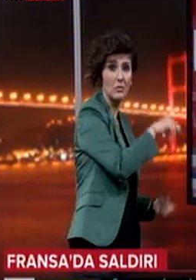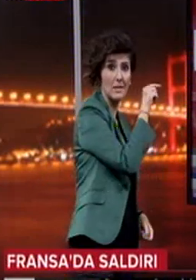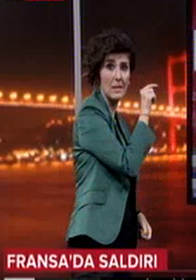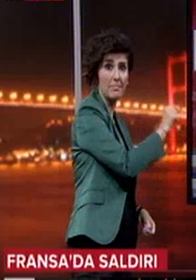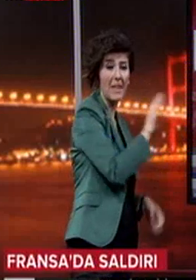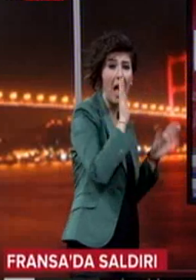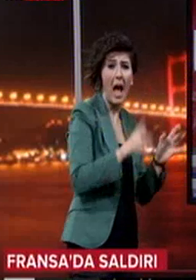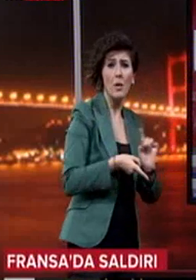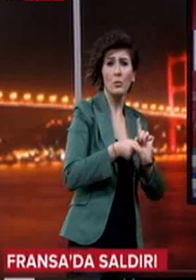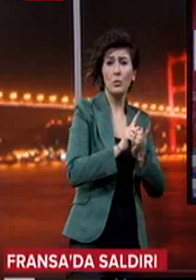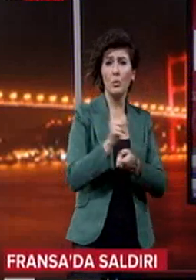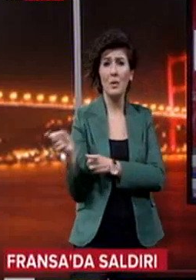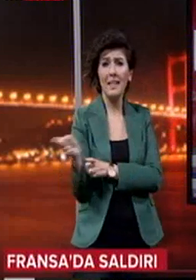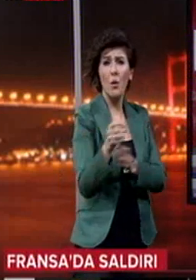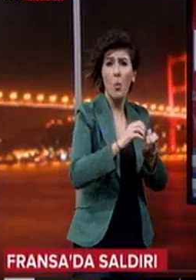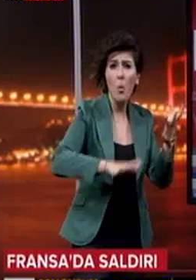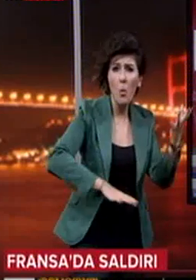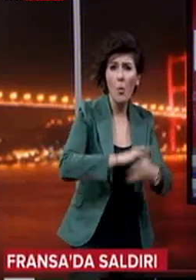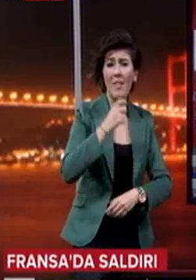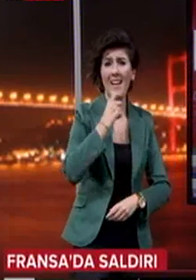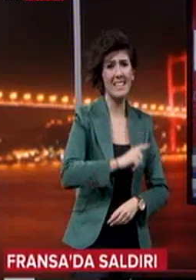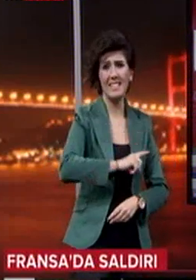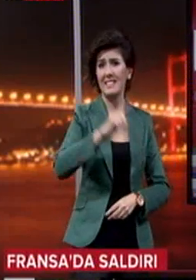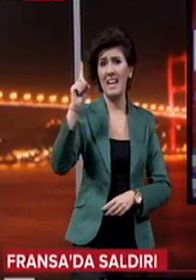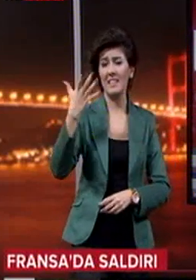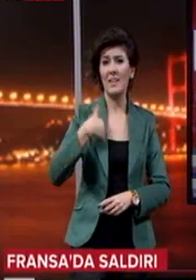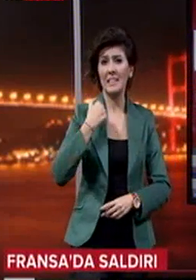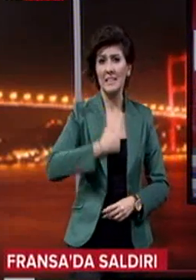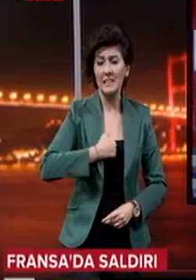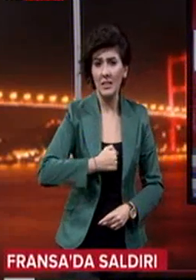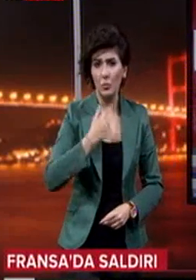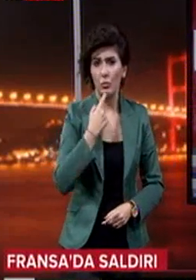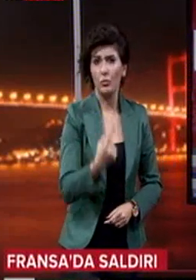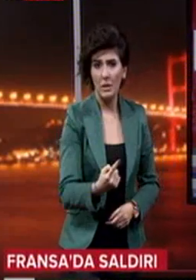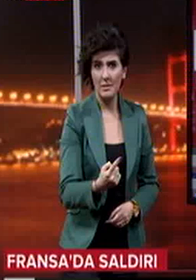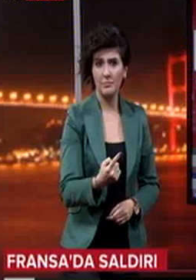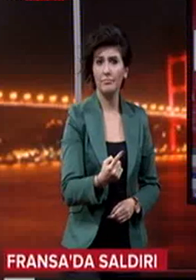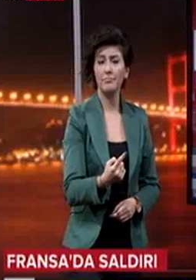Akdoğan, her türlü terör hadisesini reddettiklerini ve kınadıklarını vurguladı.